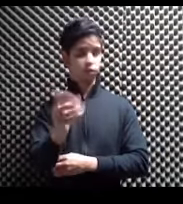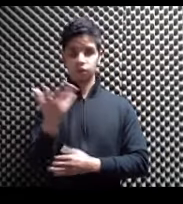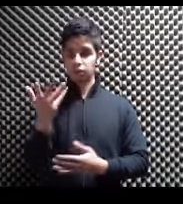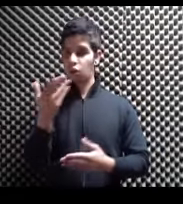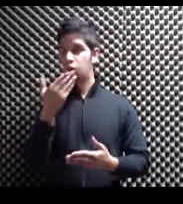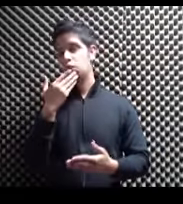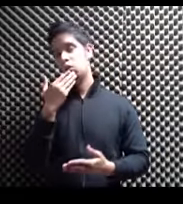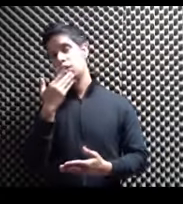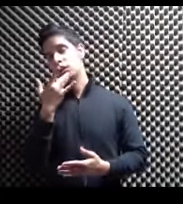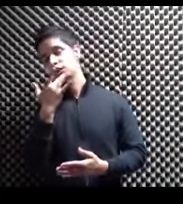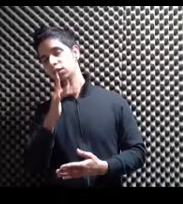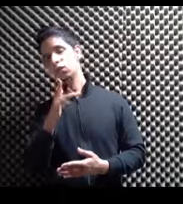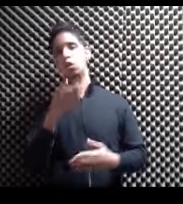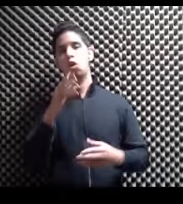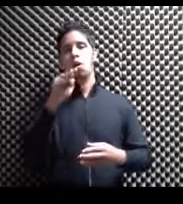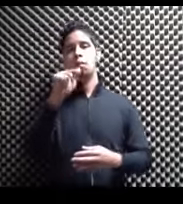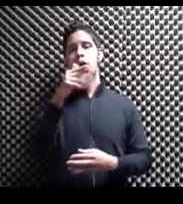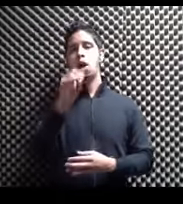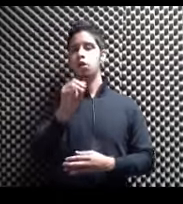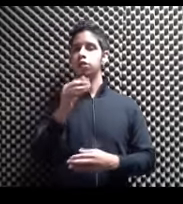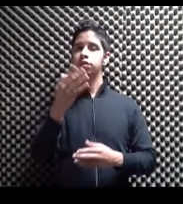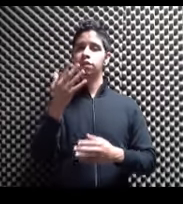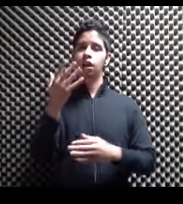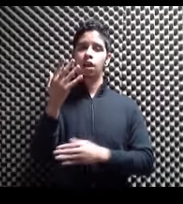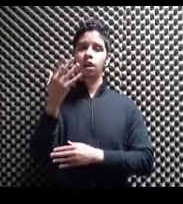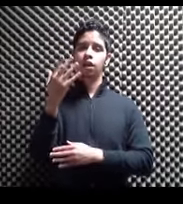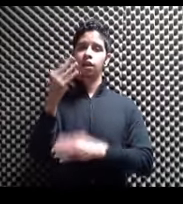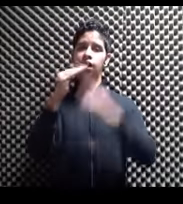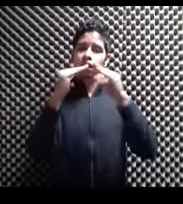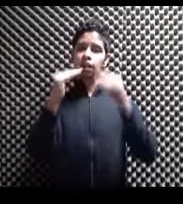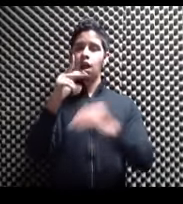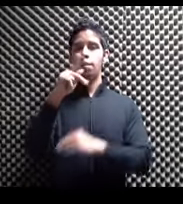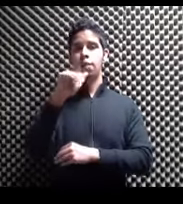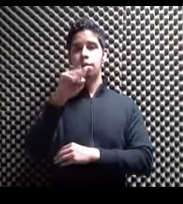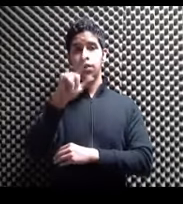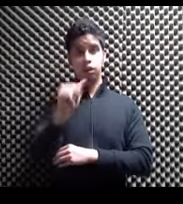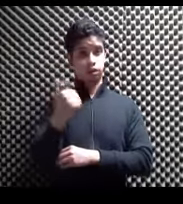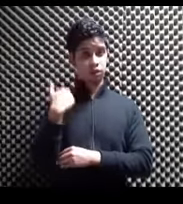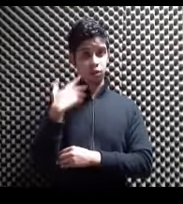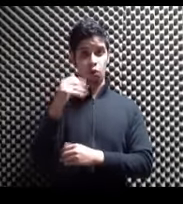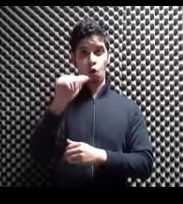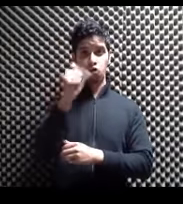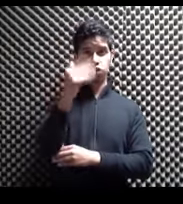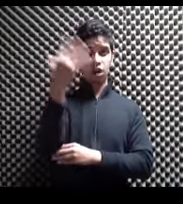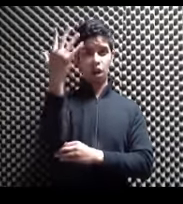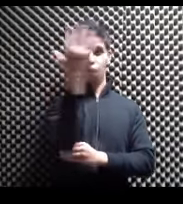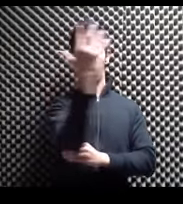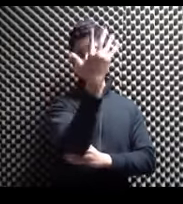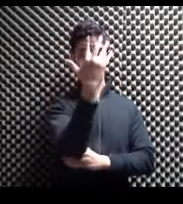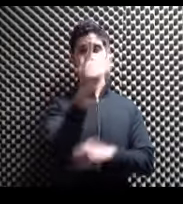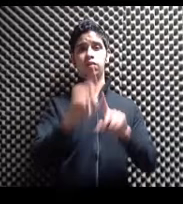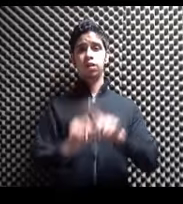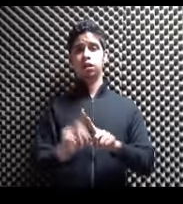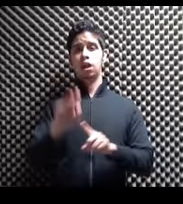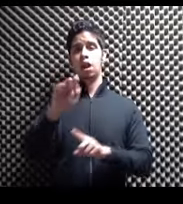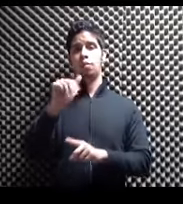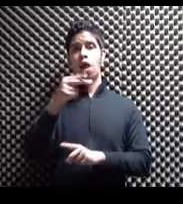Tiene como 10 árboles allí de mango. Ah, wow. Ahora mismo estamos haciendo, pues casi que es un poco celoso